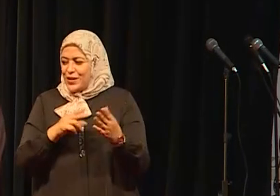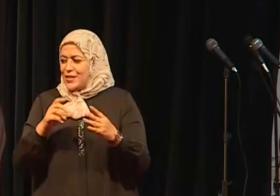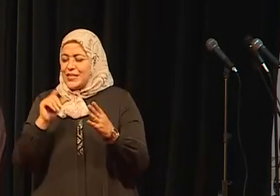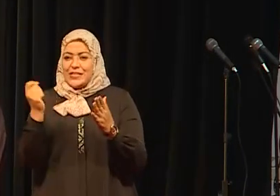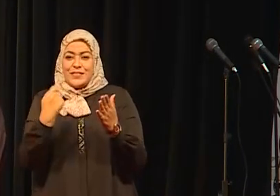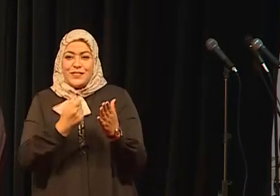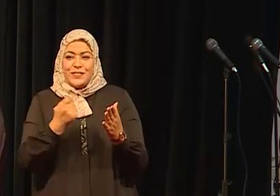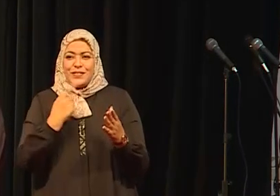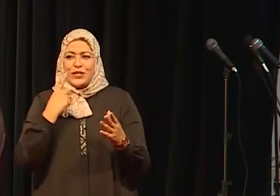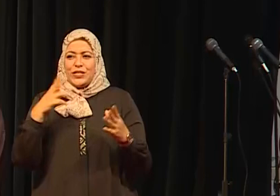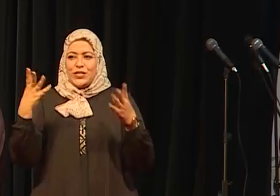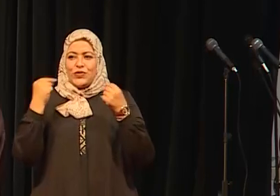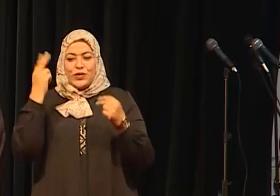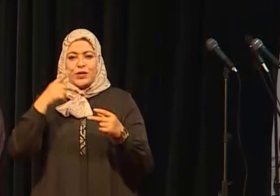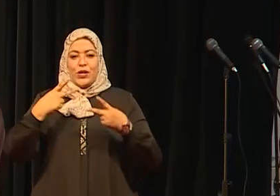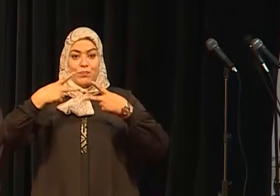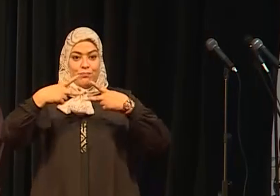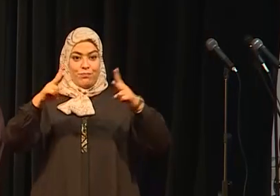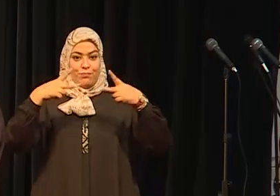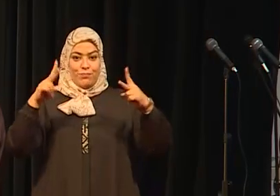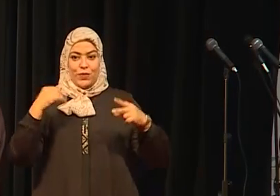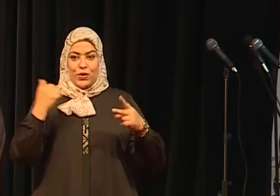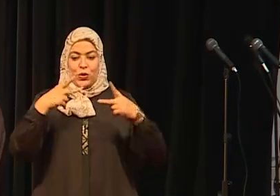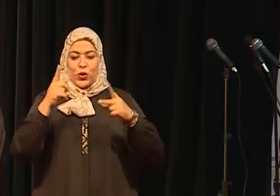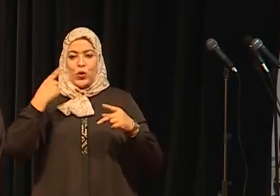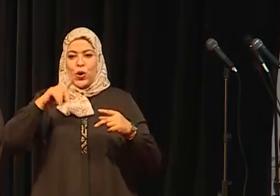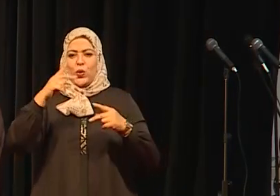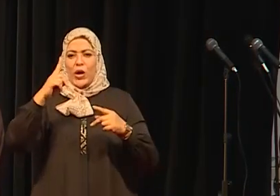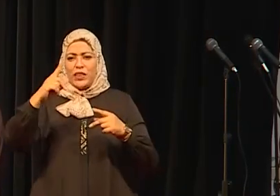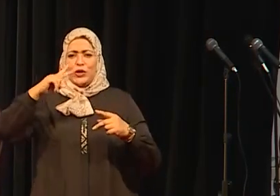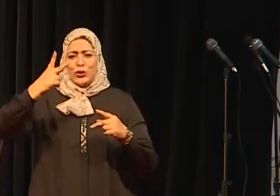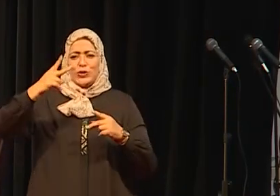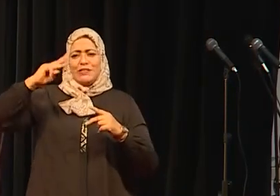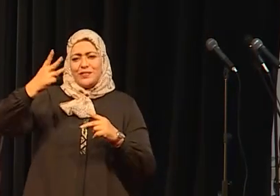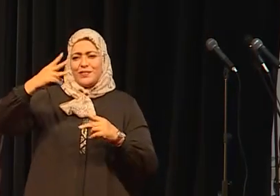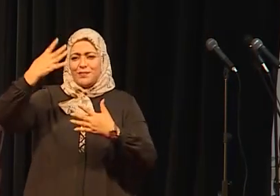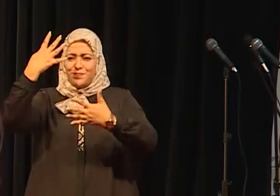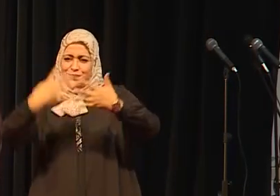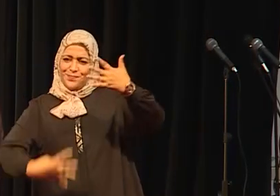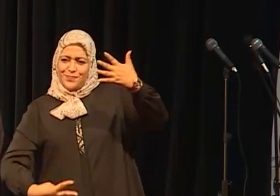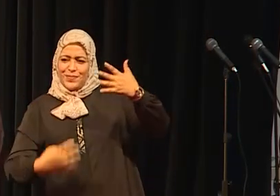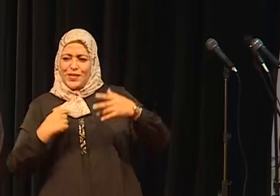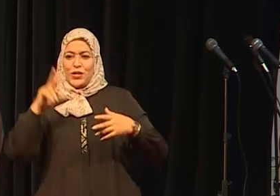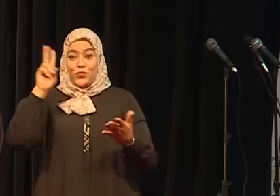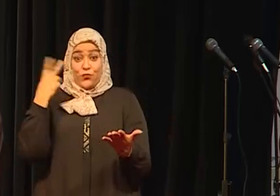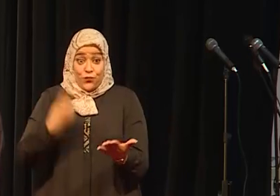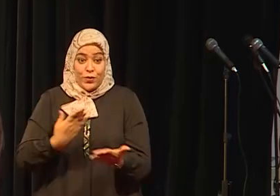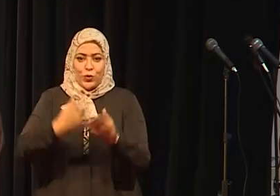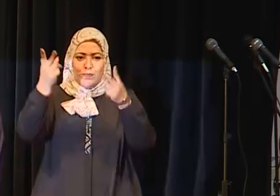التركيب كيلزمنا باش نبداو واحد مع الثاني ومع الثالث. وحقيقة